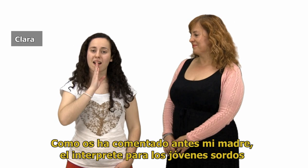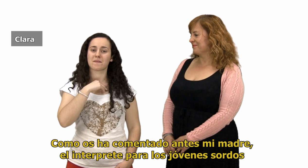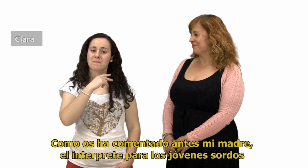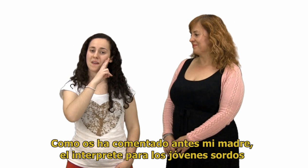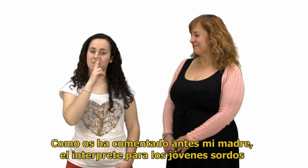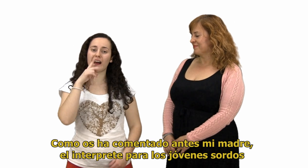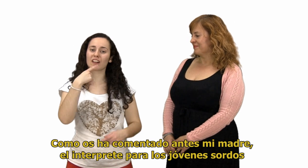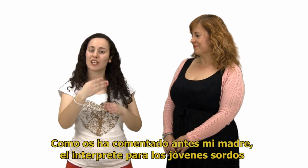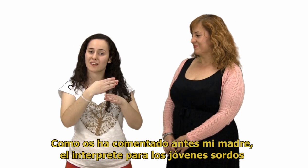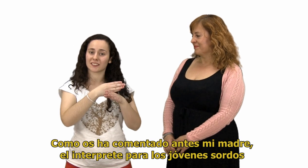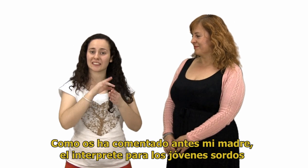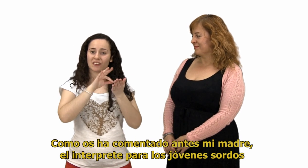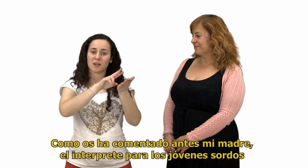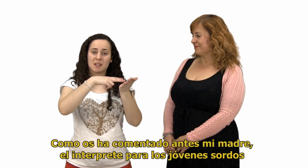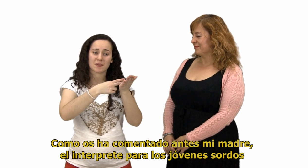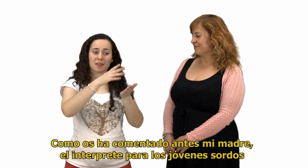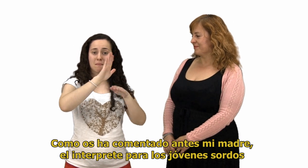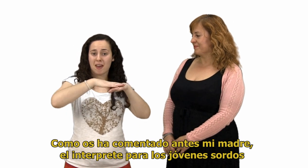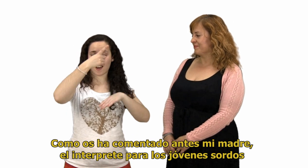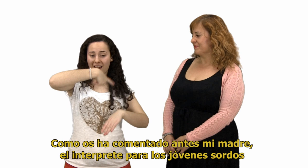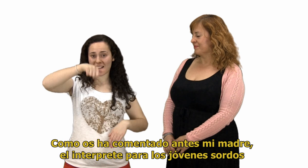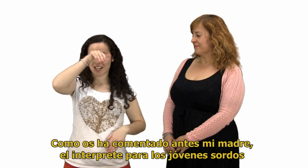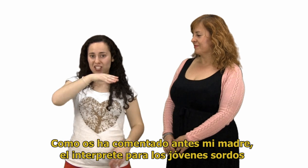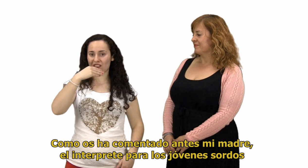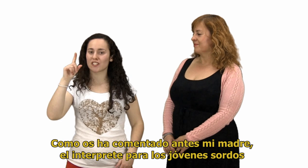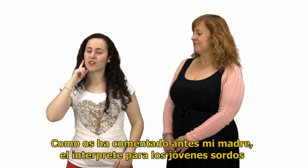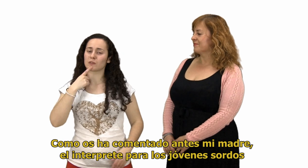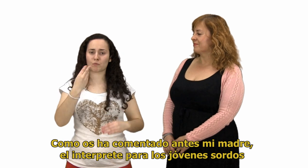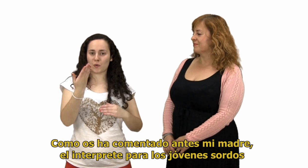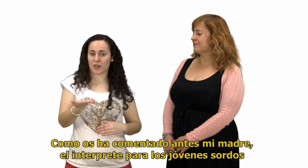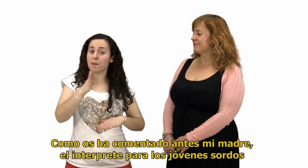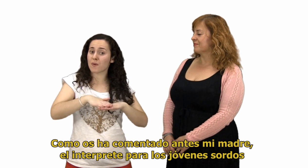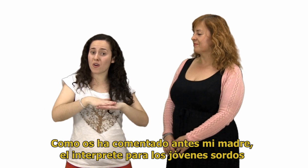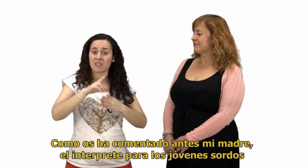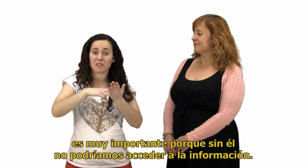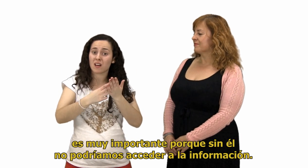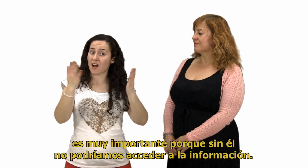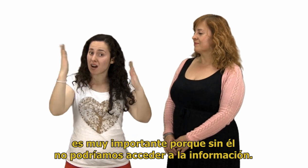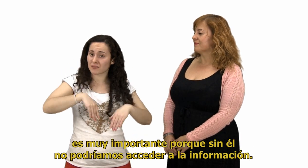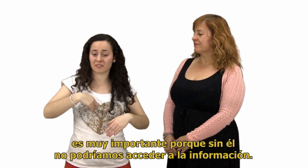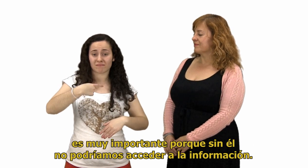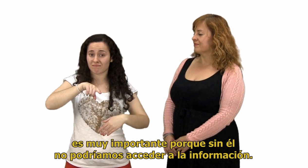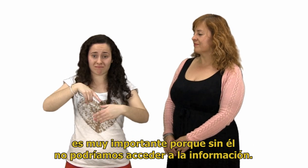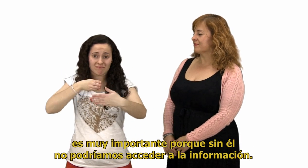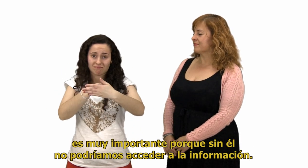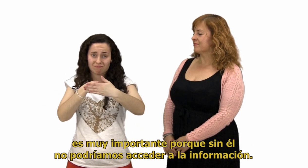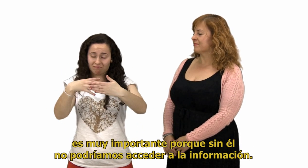Como os ha comentado antes mi madre, el intérprete para los jóvenes sordos es muy importante, ya que sin él no